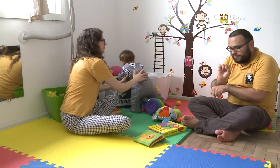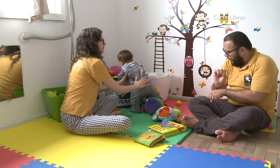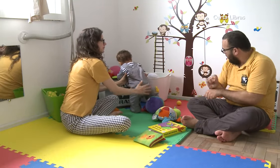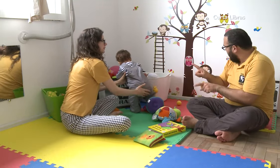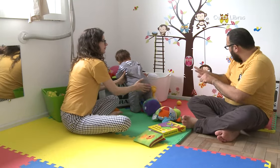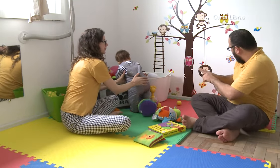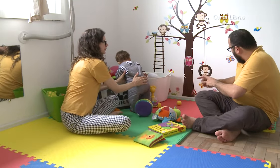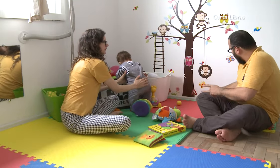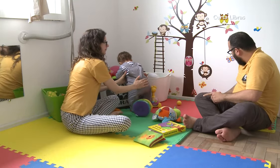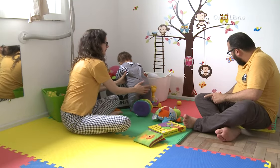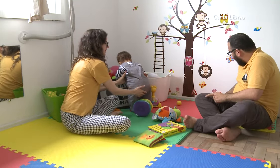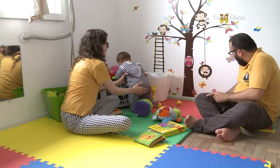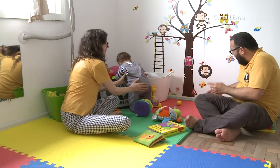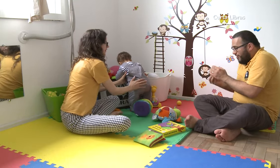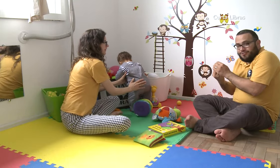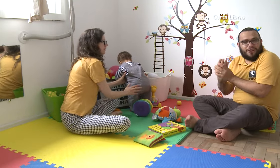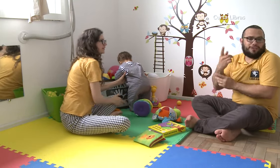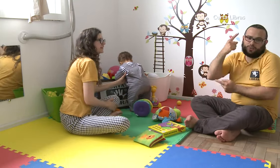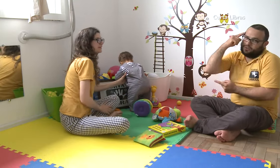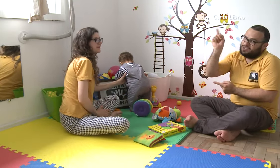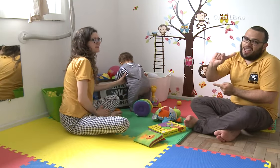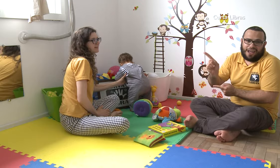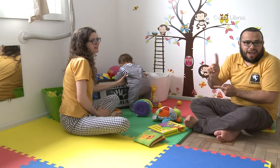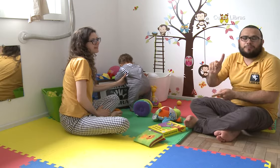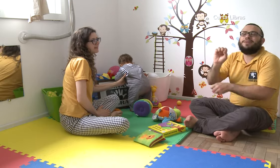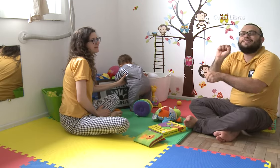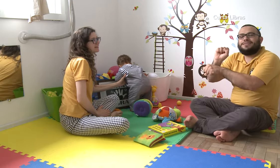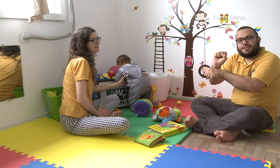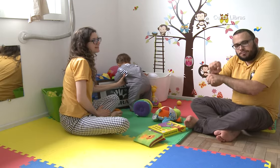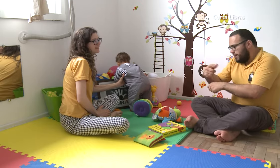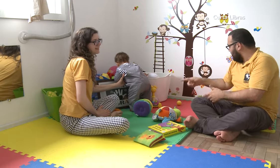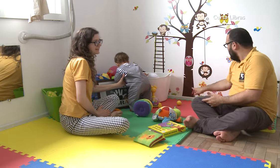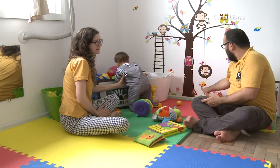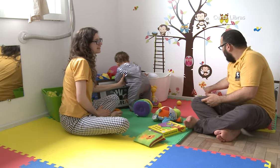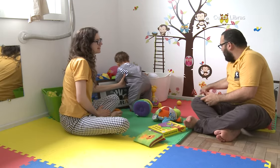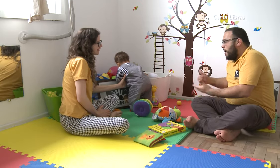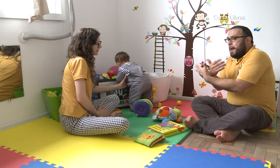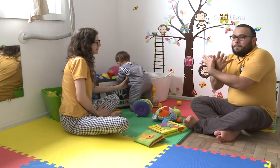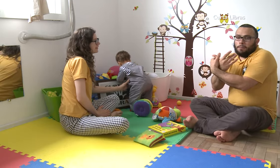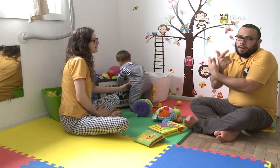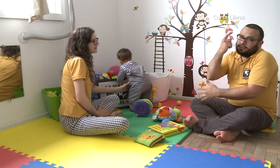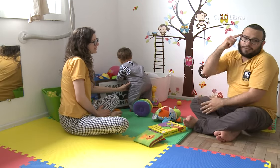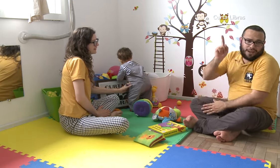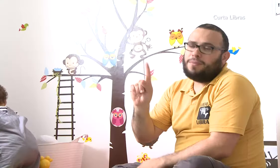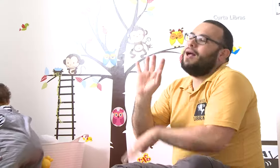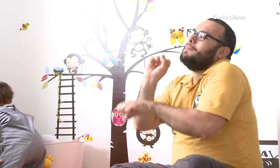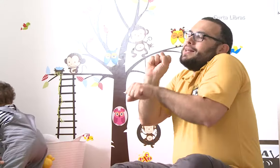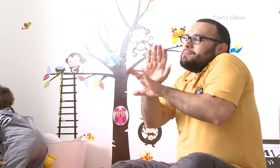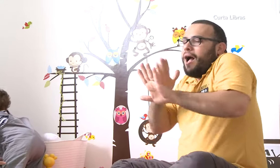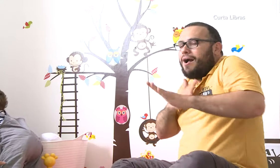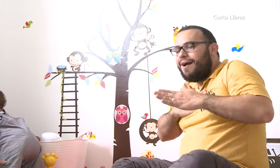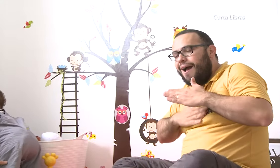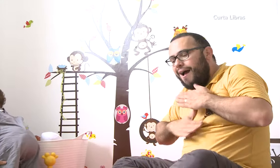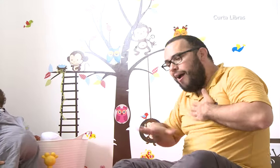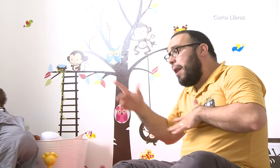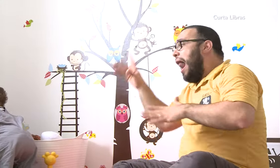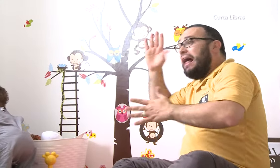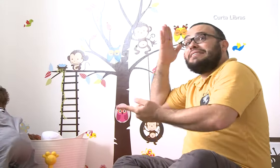memorizar. O sinal de coruja, por exemplo, ela ainda não sabe. E a gente espera até ela aprender. A flor também não. Estamos